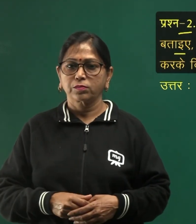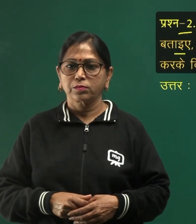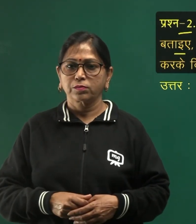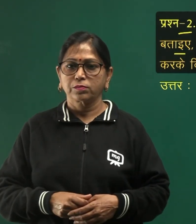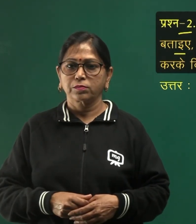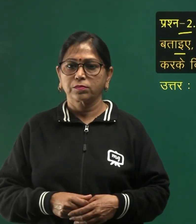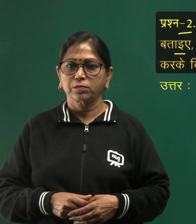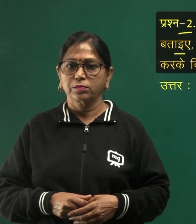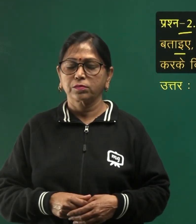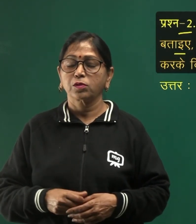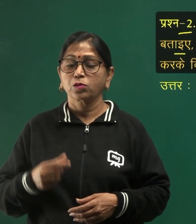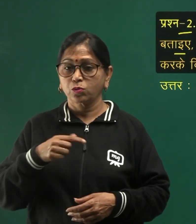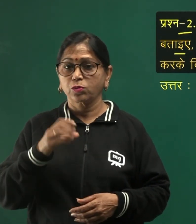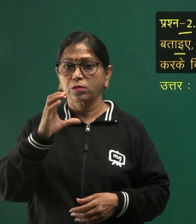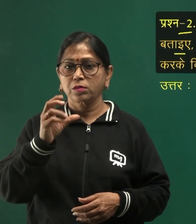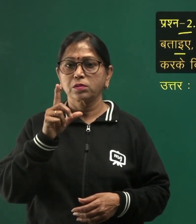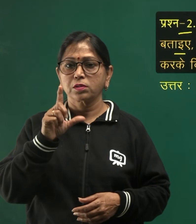नाम बताइए